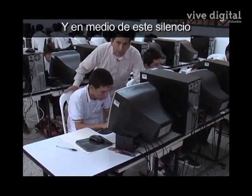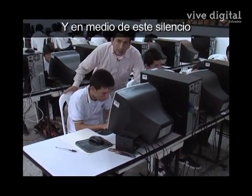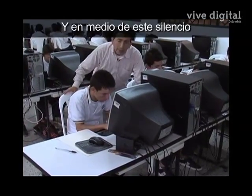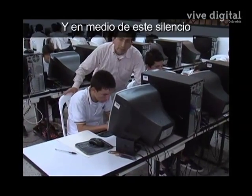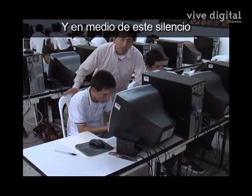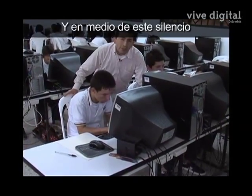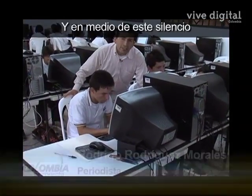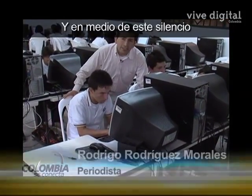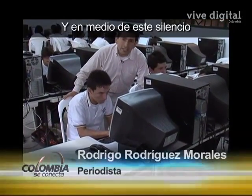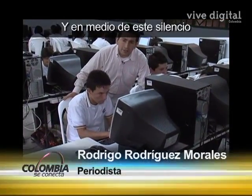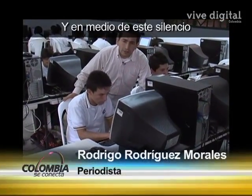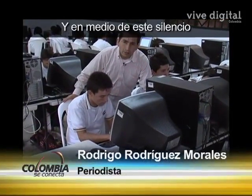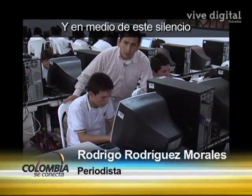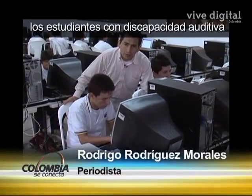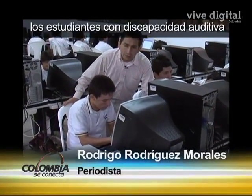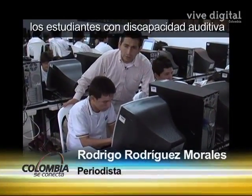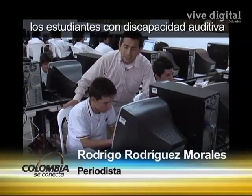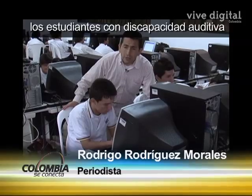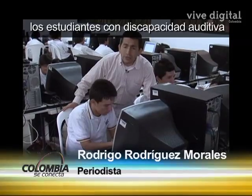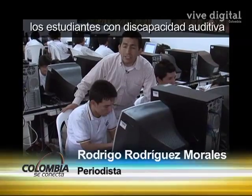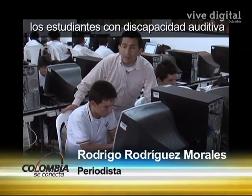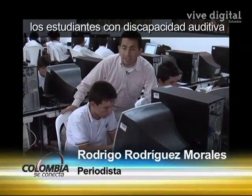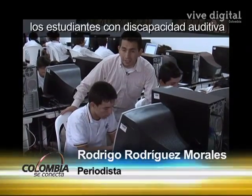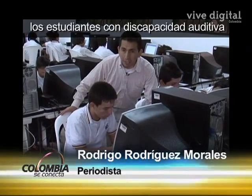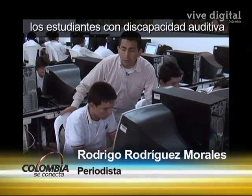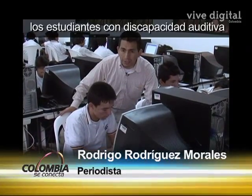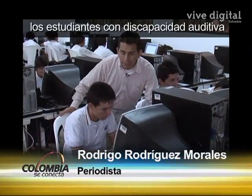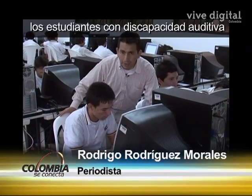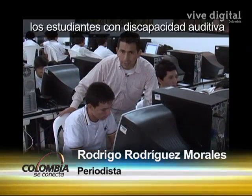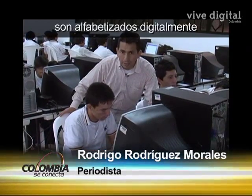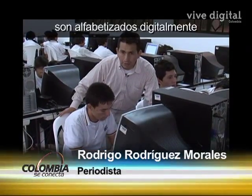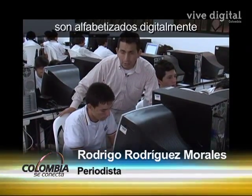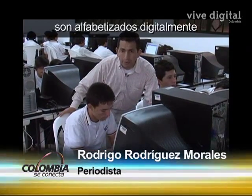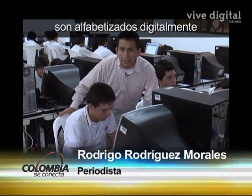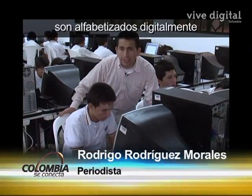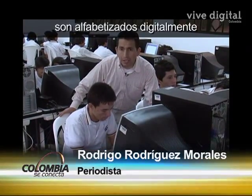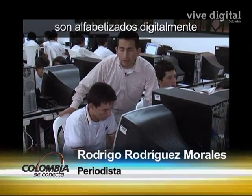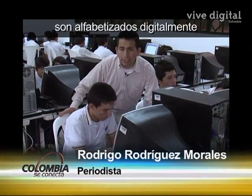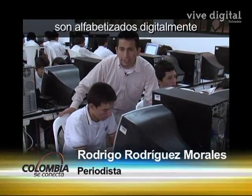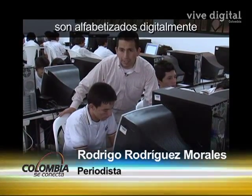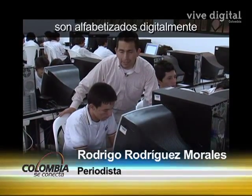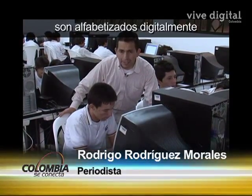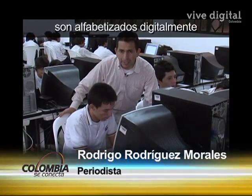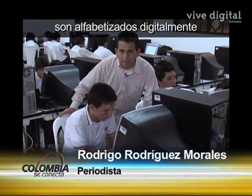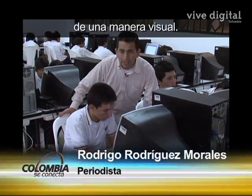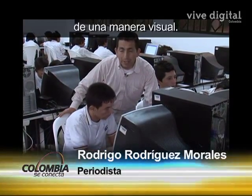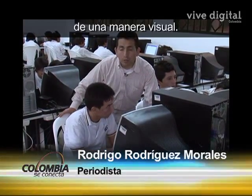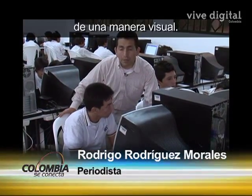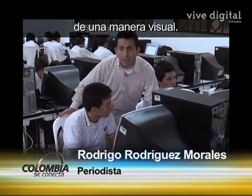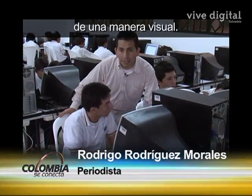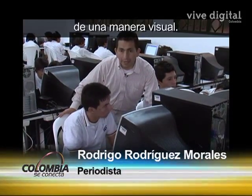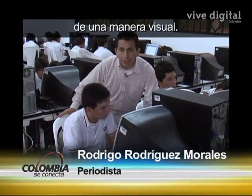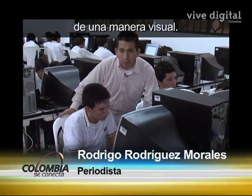Y en medio de este silencio, los estudiantes con discapacidad auditiva son alfabetizados digitalmente de una manera visual.